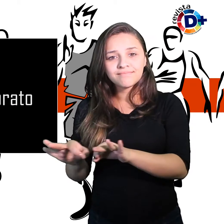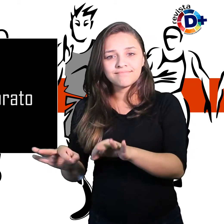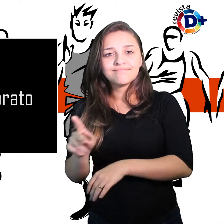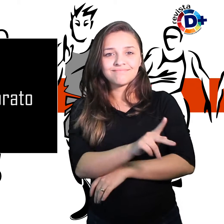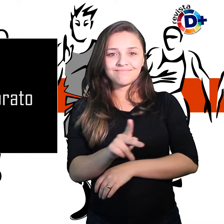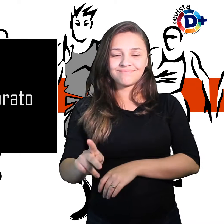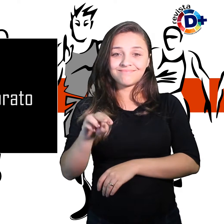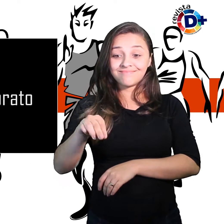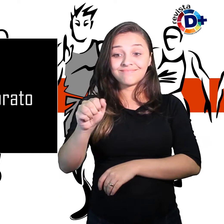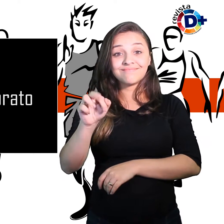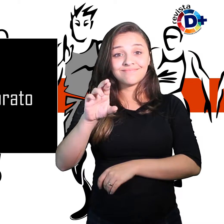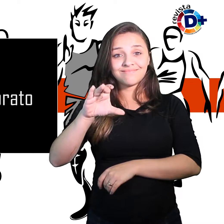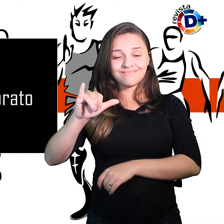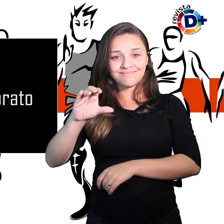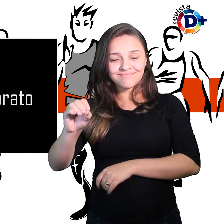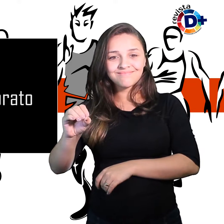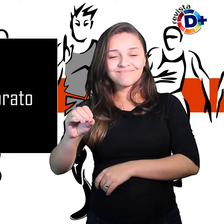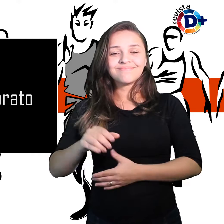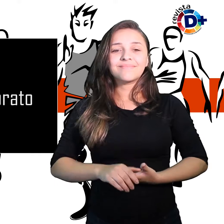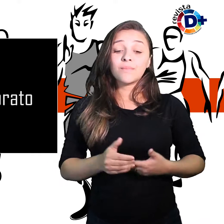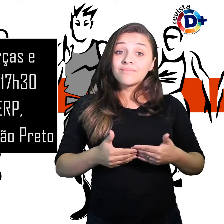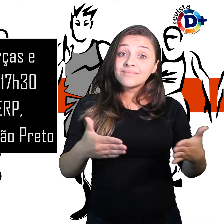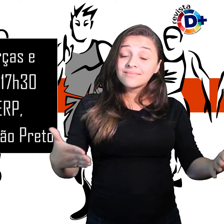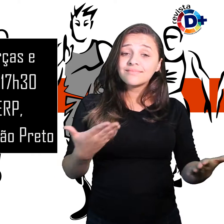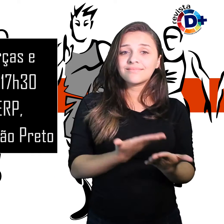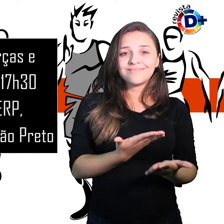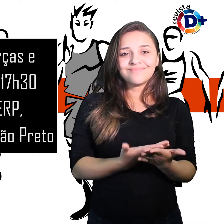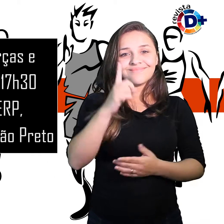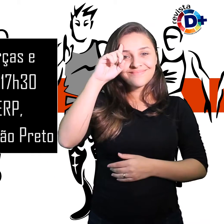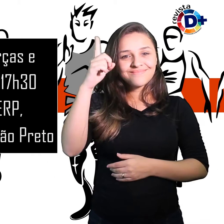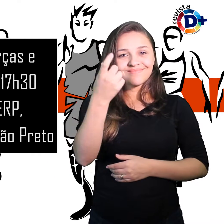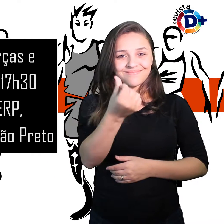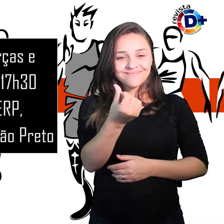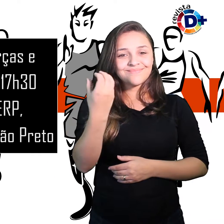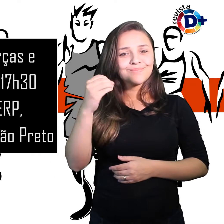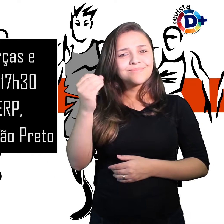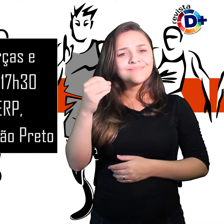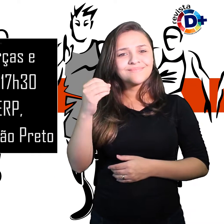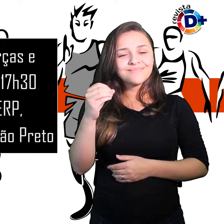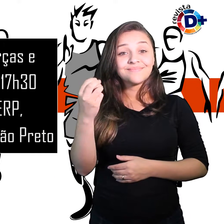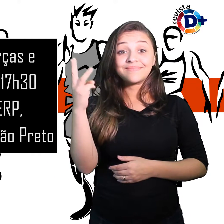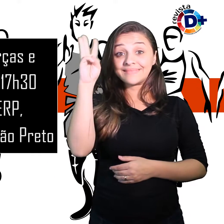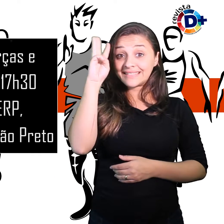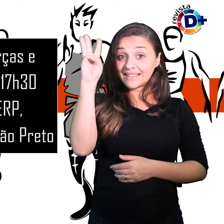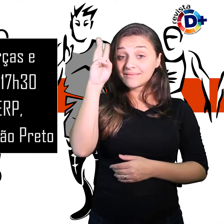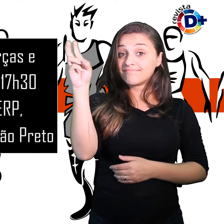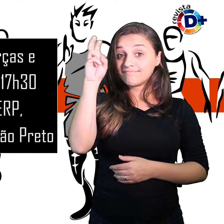Morato. O início das aulas é dia 6 de outubro, às terças e quintas-feiras,